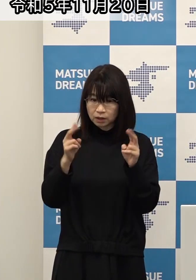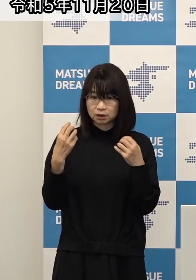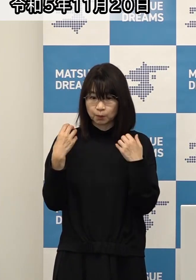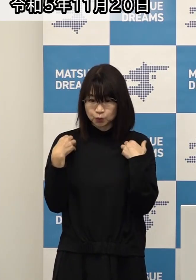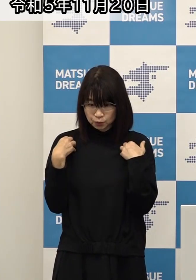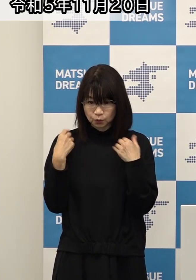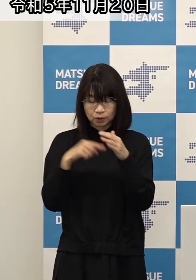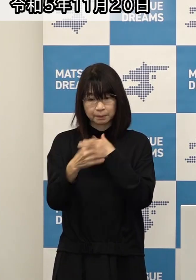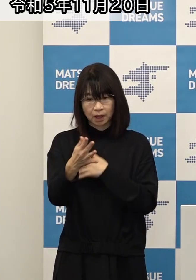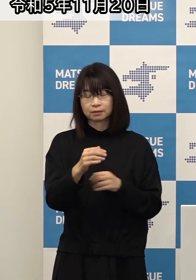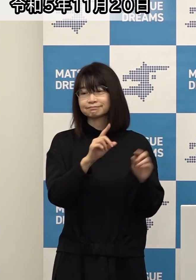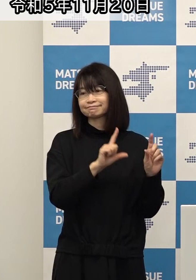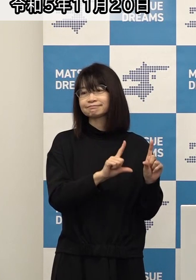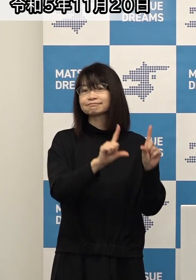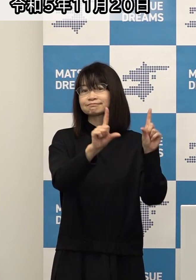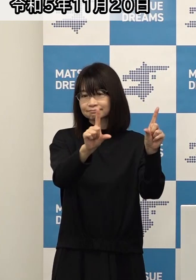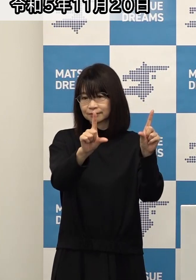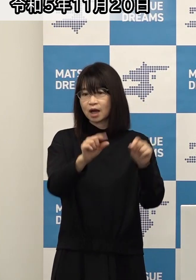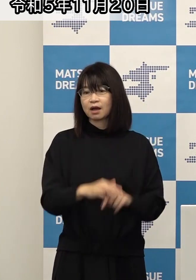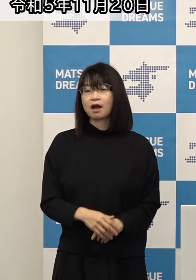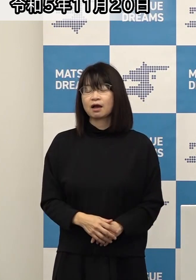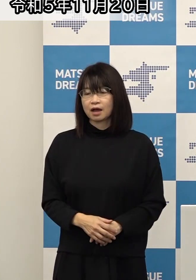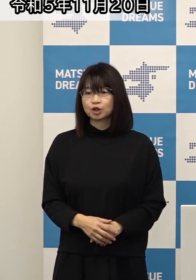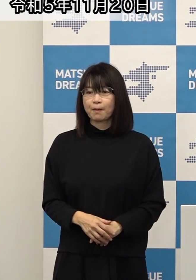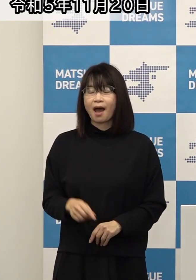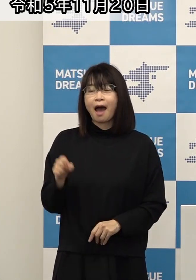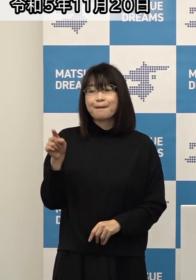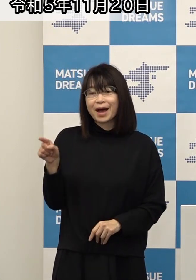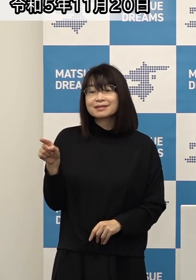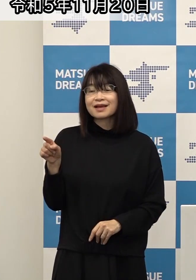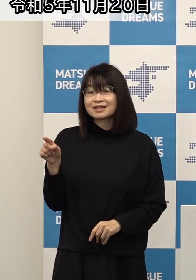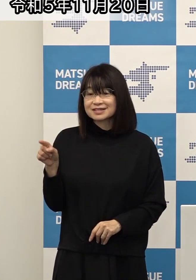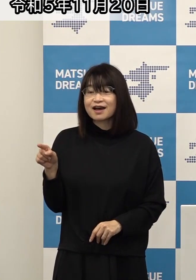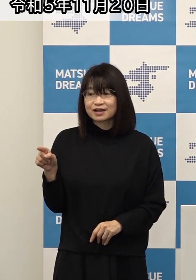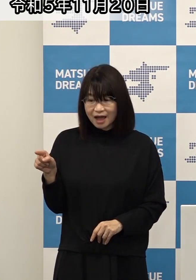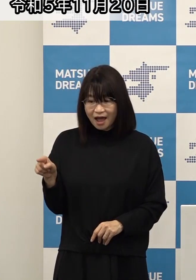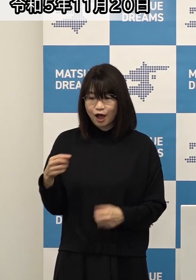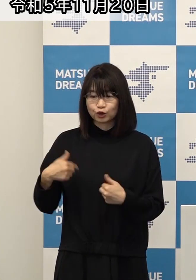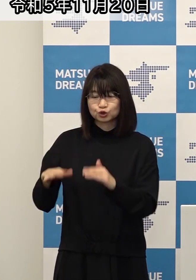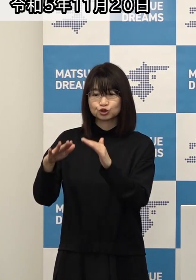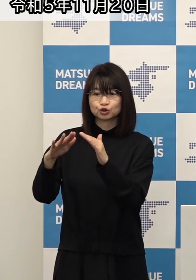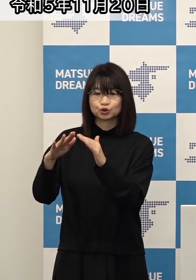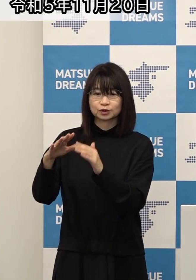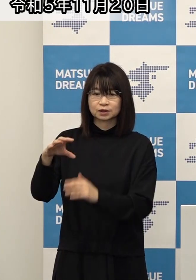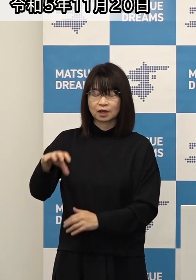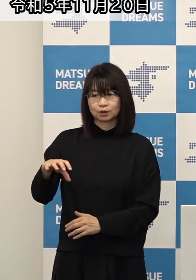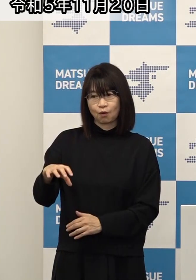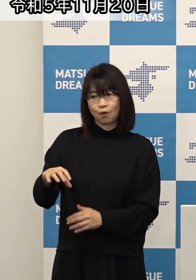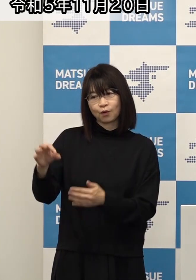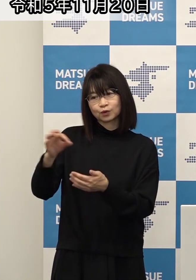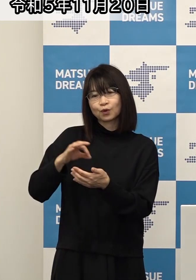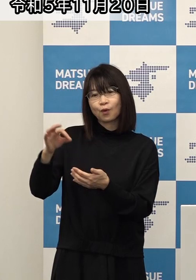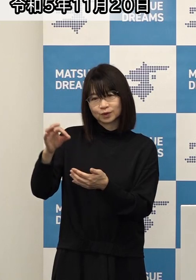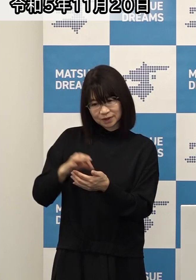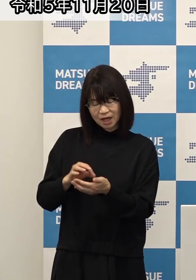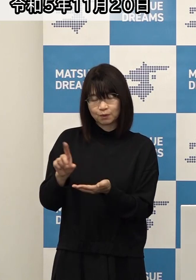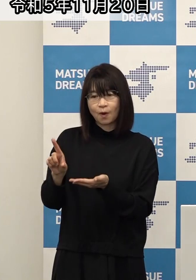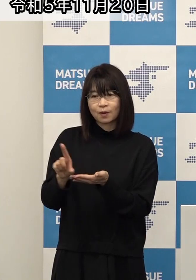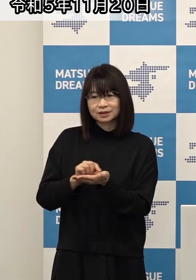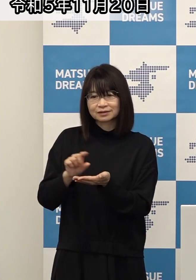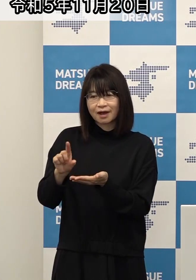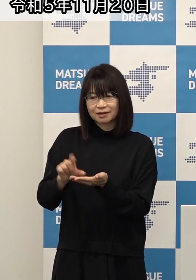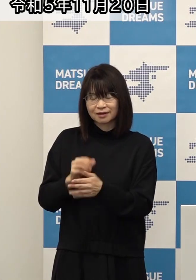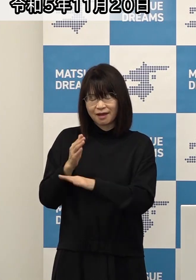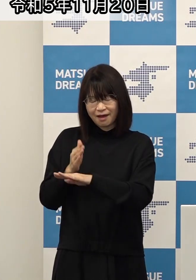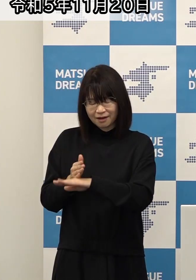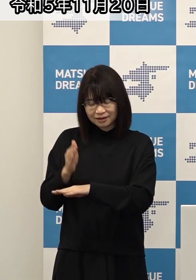、バンダイナムコさんが、ふるさと納税を通じて今回の回収の資金についての手当をしていただくというふうなありがたい申し出もい